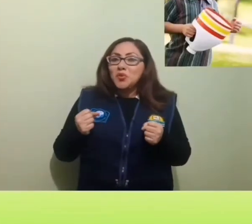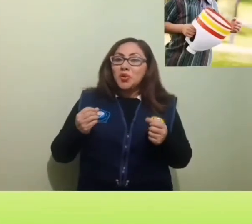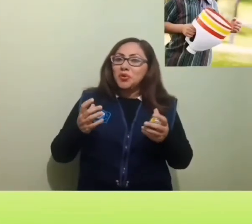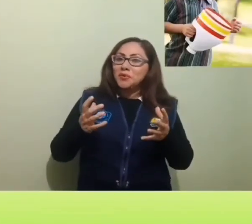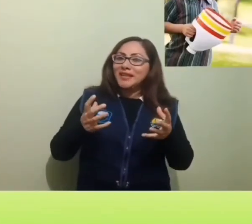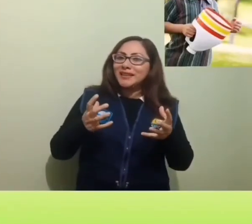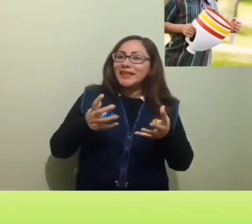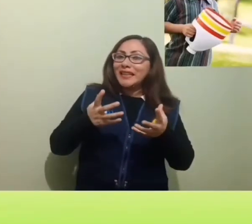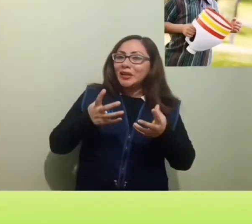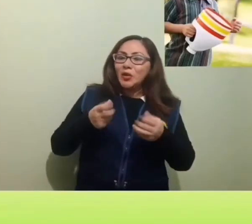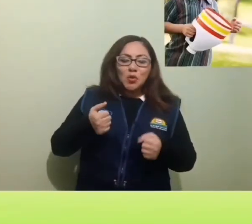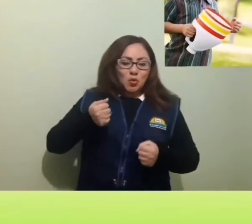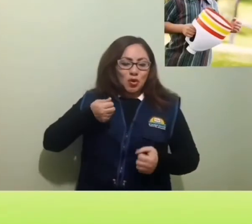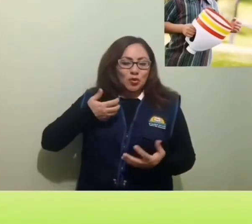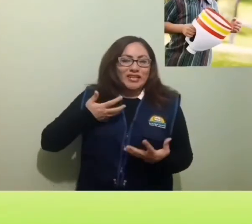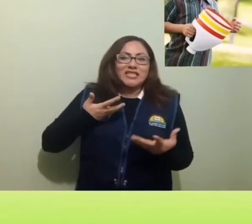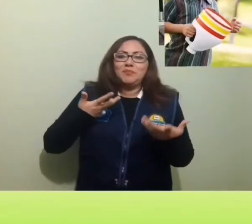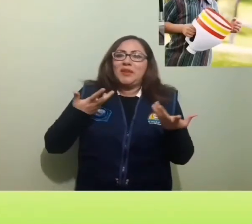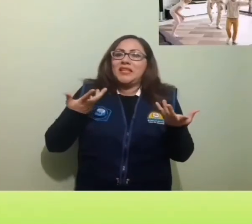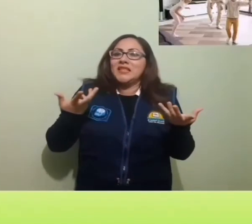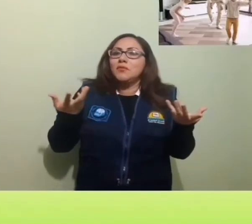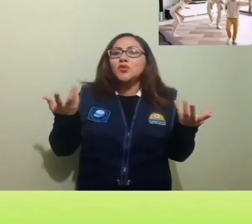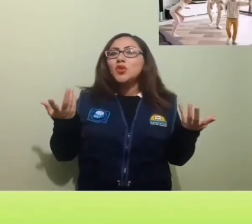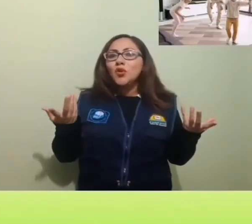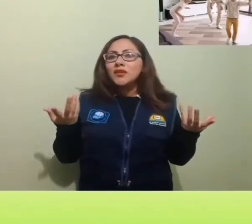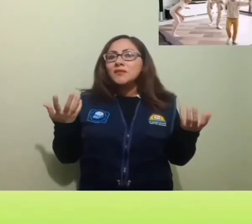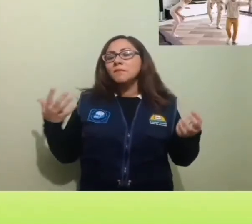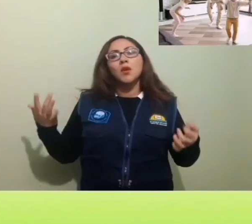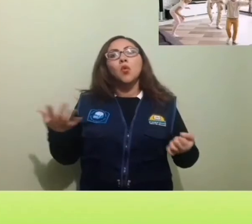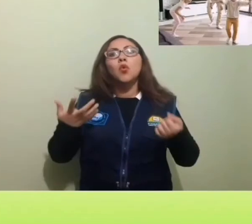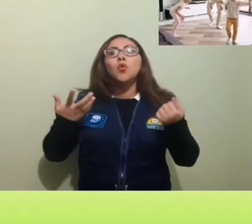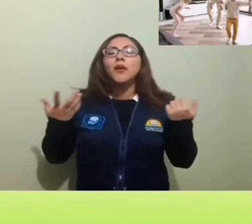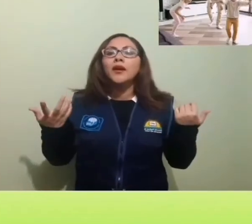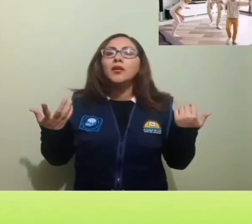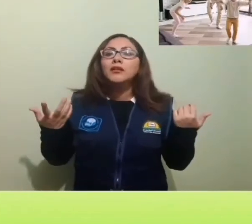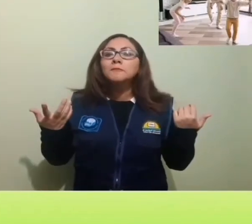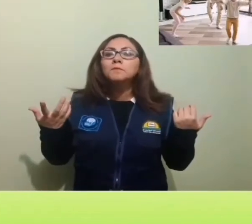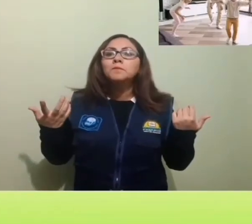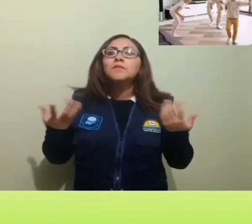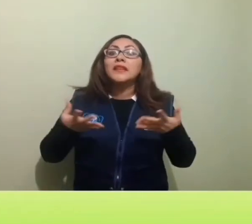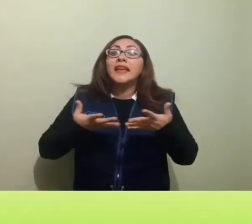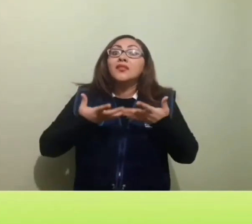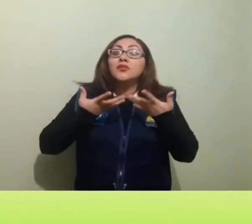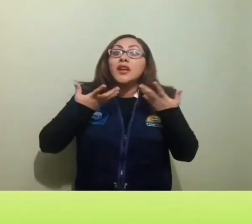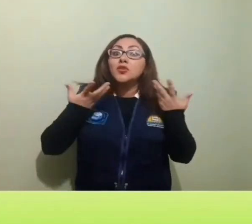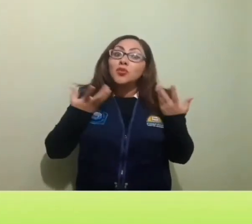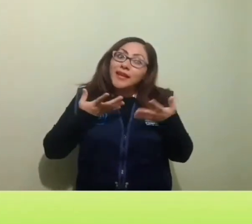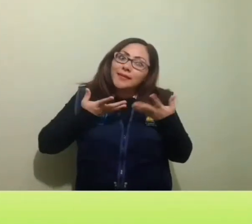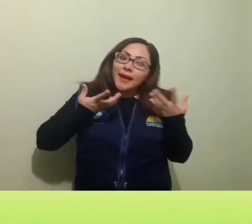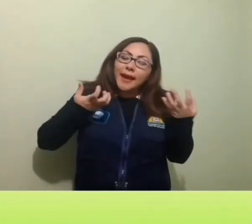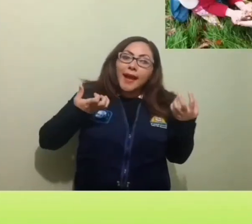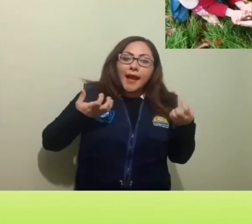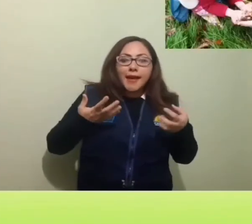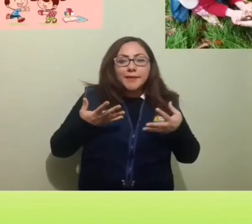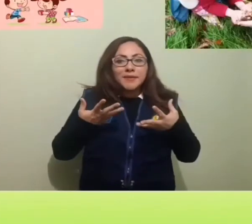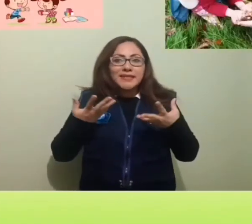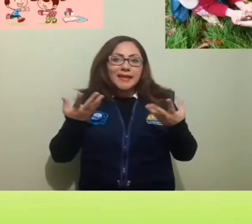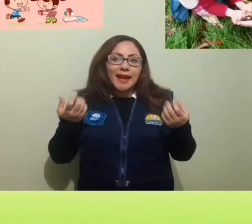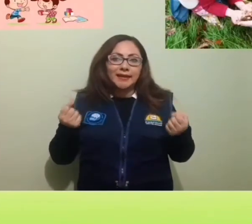juego divertido Un juego que exprese emociones Un juego Que nos ayuda a indagar Investigar